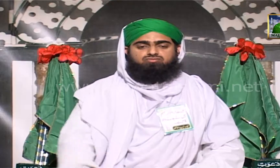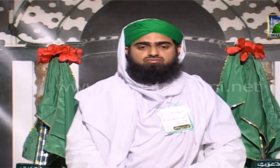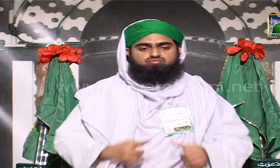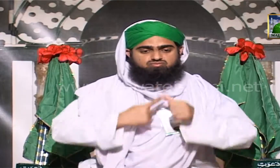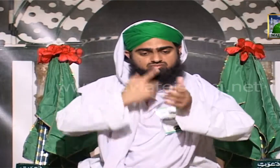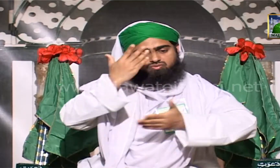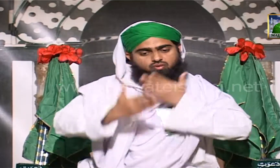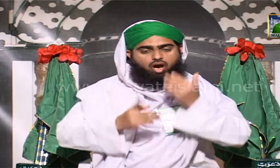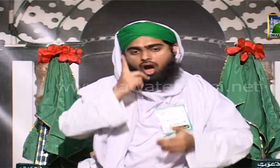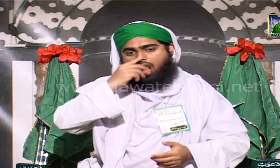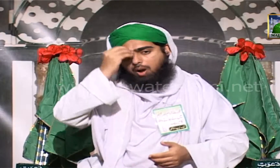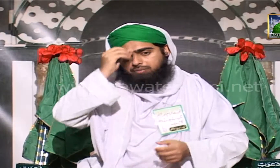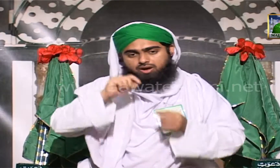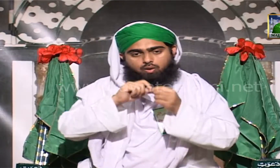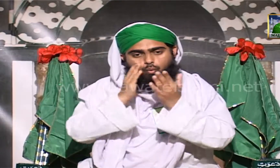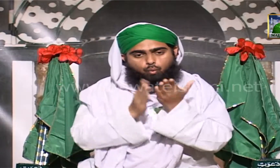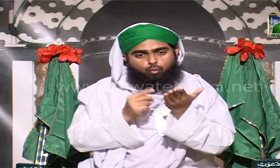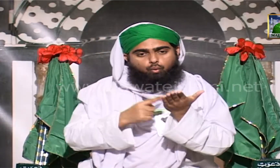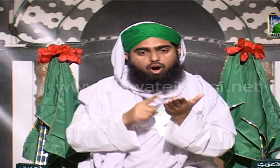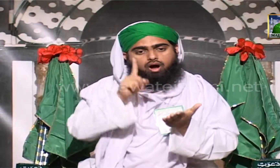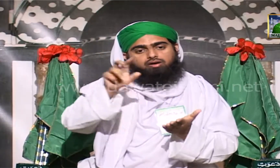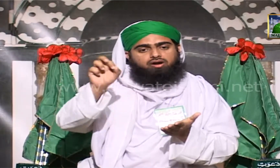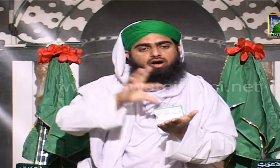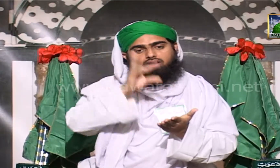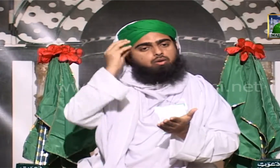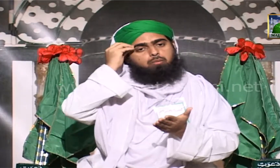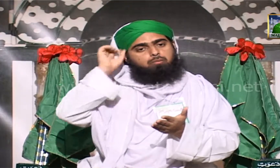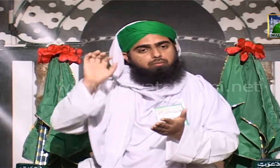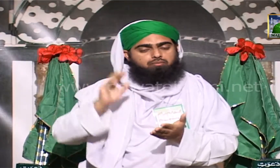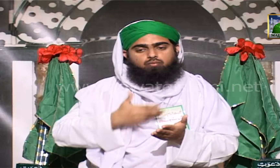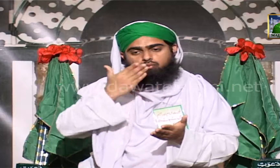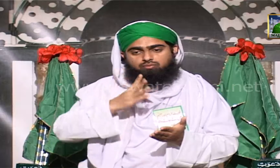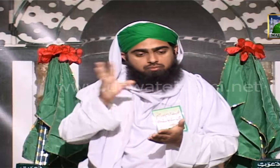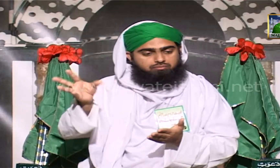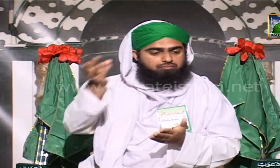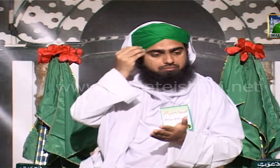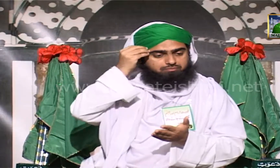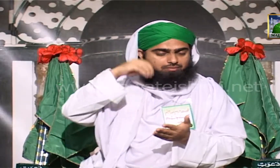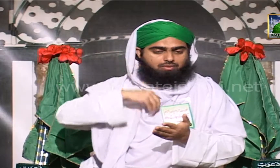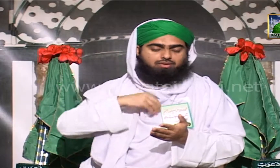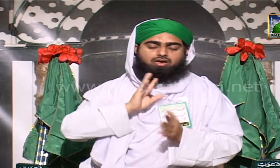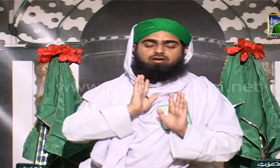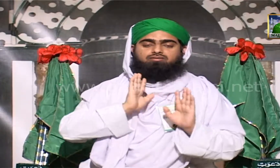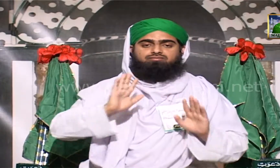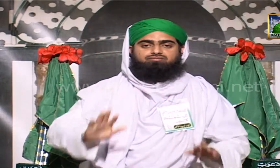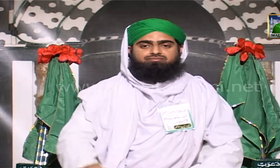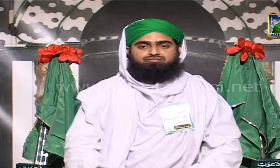دیے اور جواب بھی ارشاد فرما دیا کہ میری ماں کو 18 یاد تھے، تو ماں تلاوت کرتی تھی، میں سن لیتا تھا اور میں